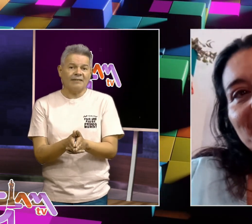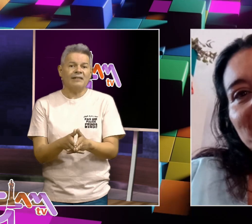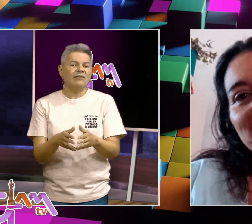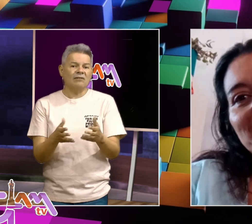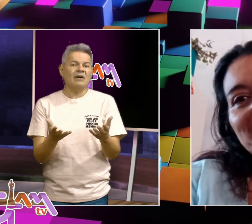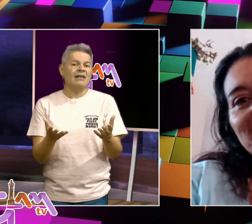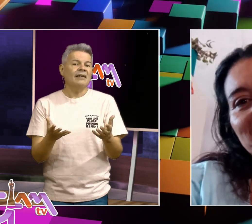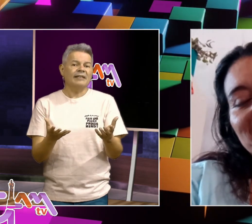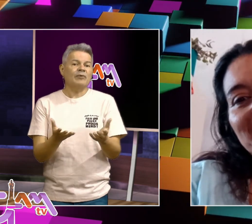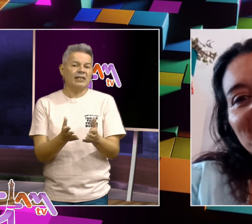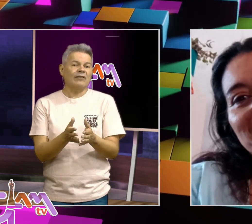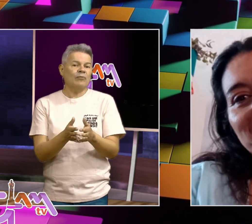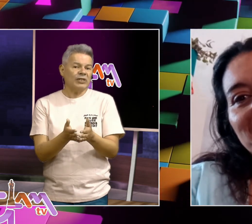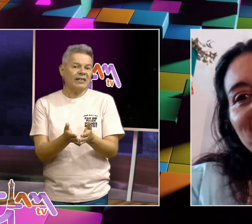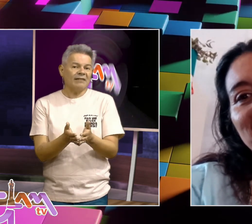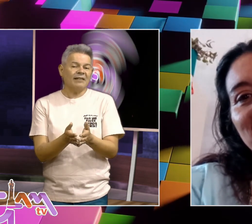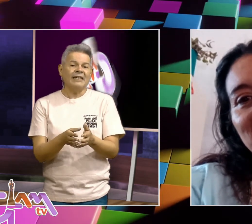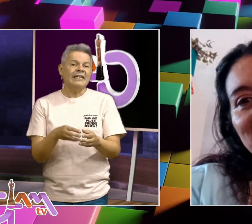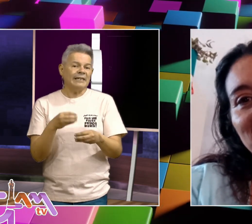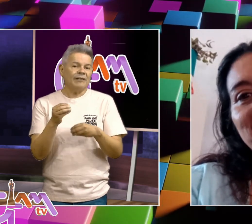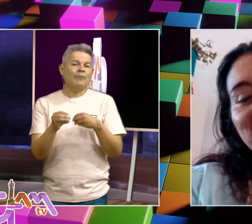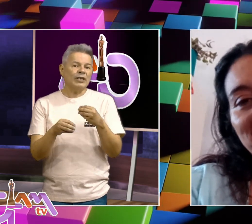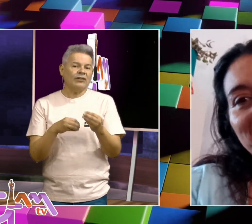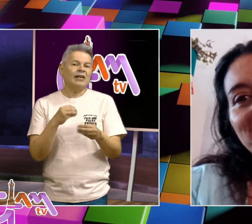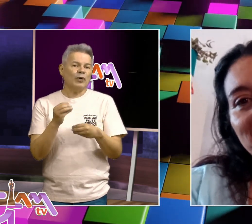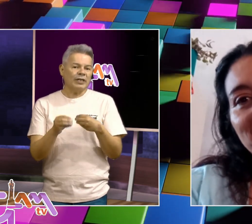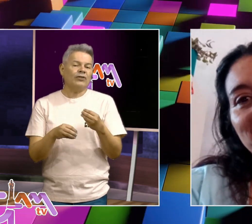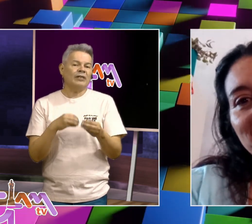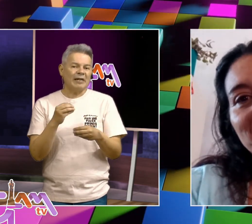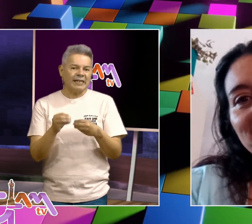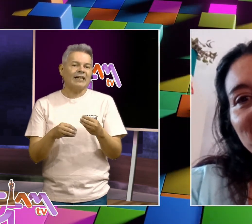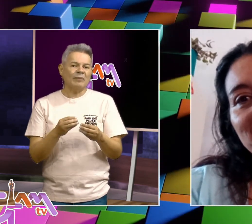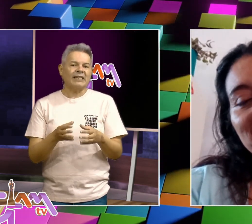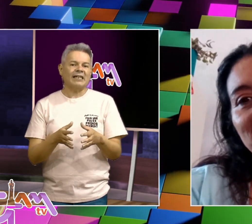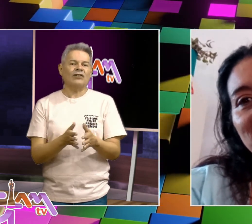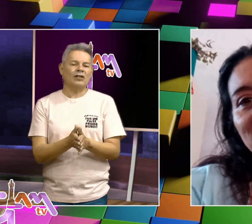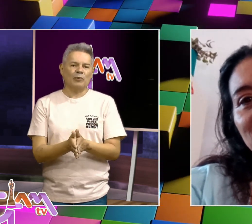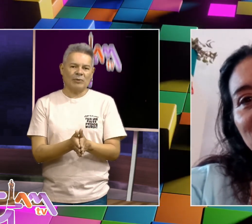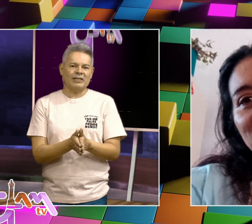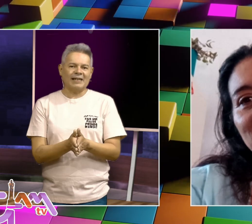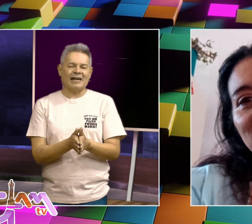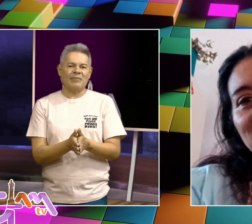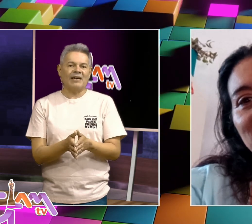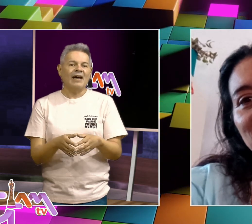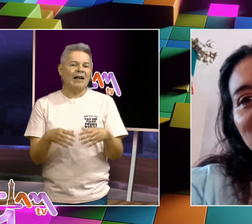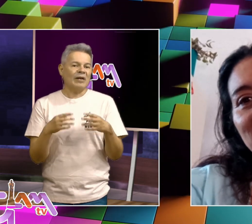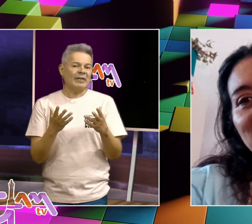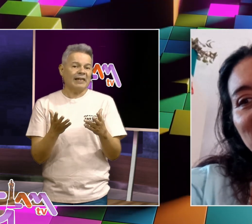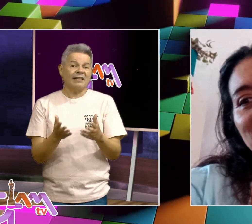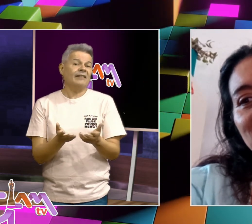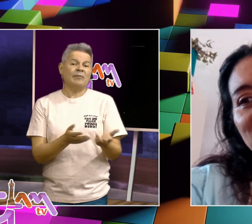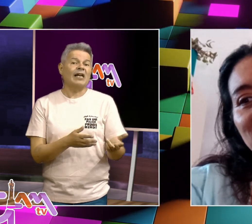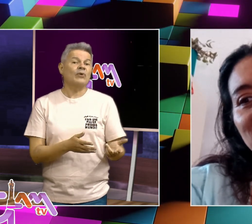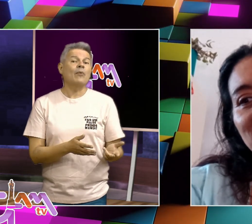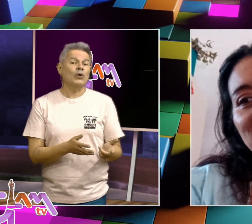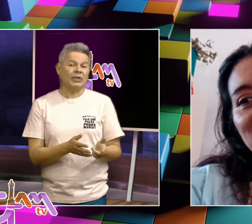de Argentina, con lo cual estamos llegando a mucha gente y de a poquito y machacando, creo que podemos llegar a cambiar algunas